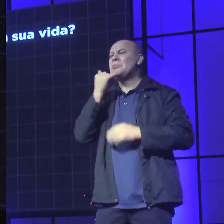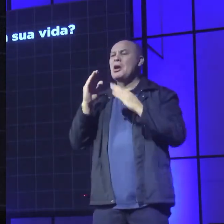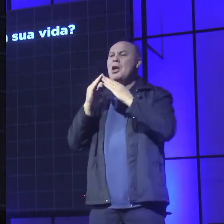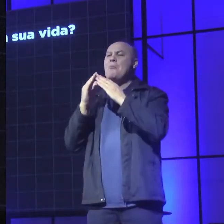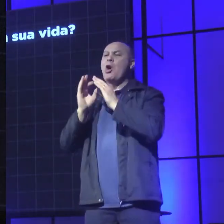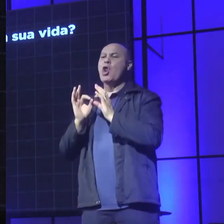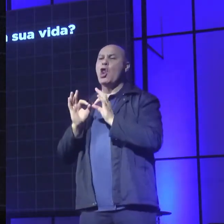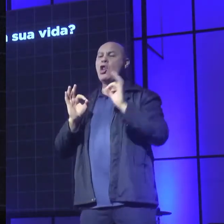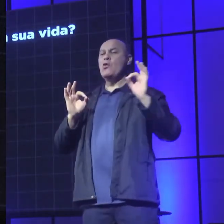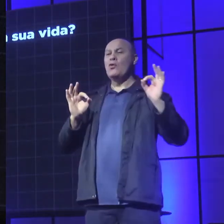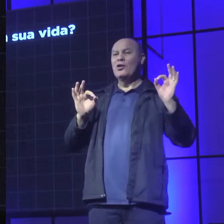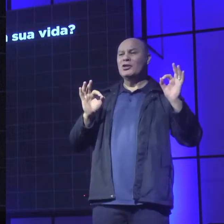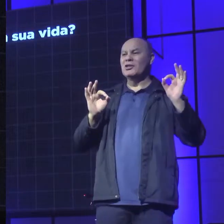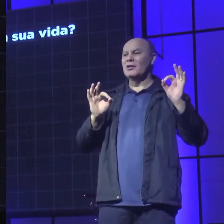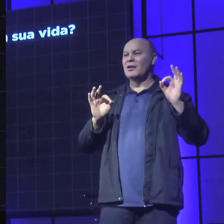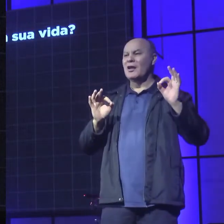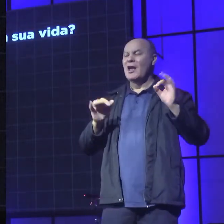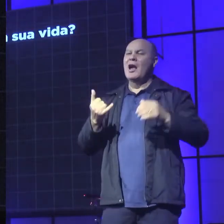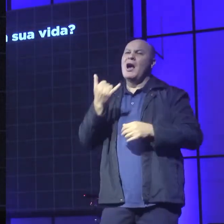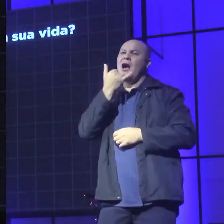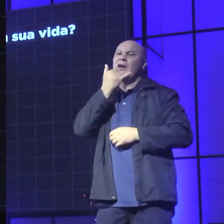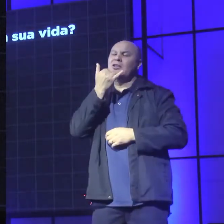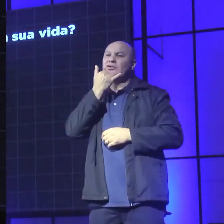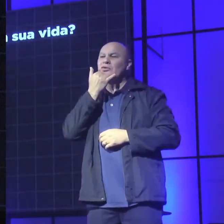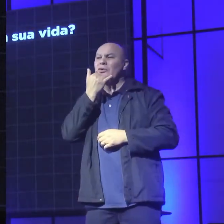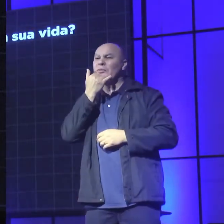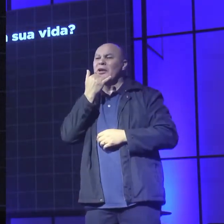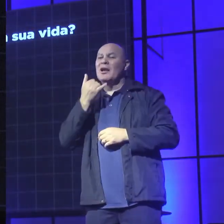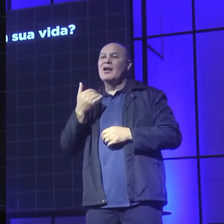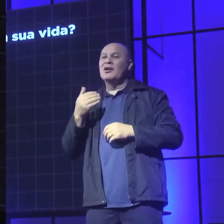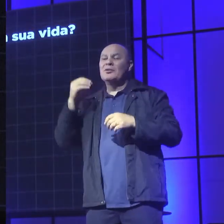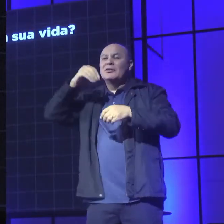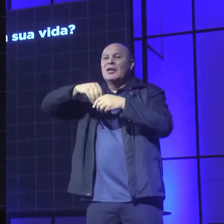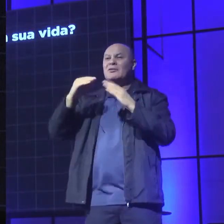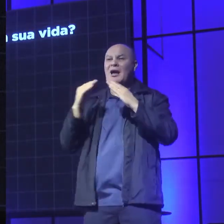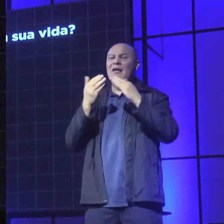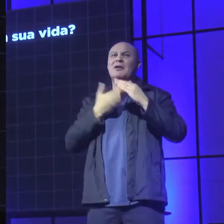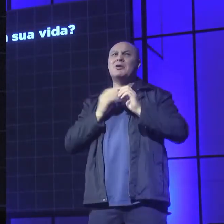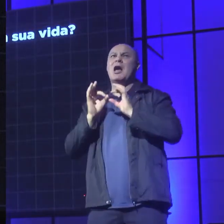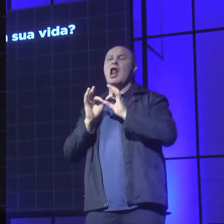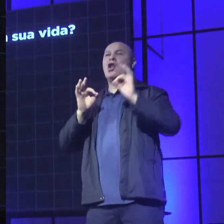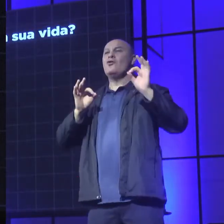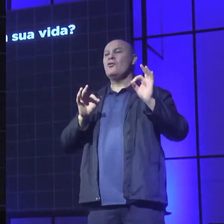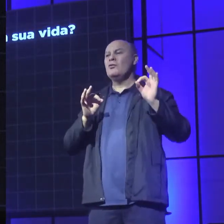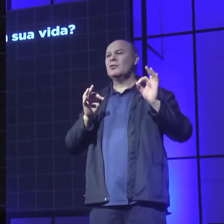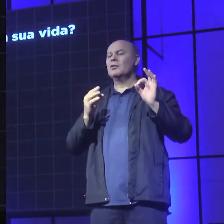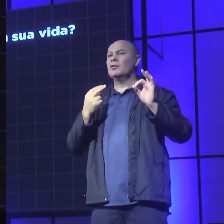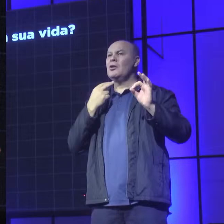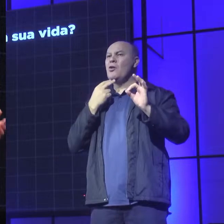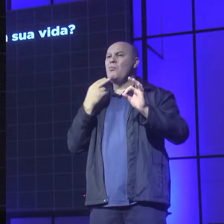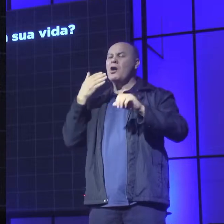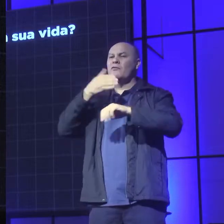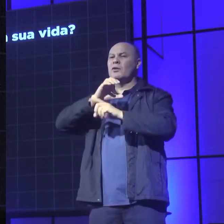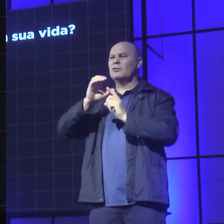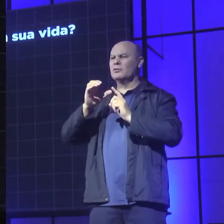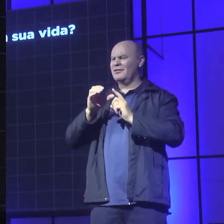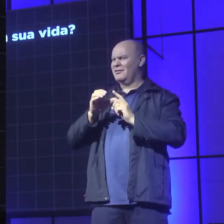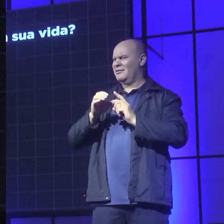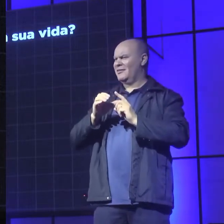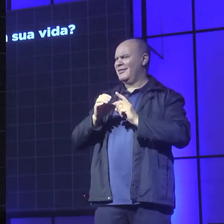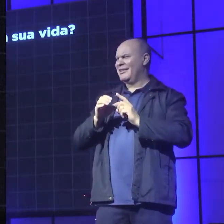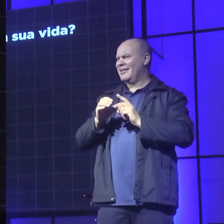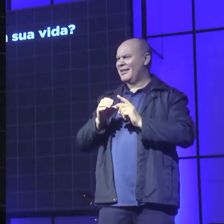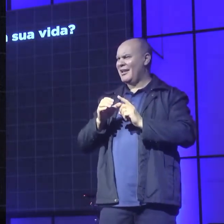Diga a verdade. Com quem você anda? Com quem você passa mais tempo? Seja honesto. Dia desses, uma pessoa estava